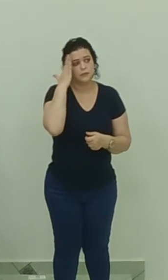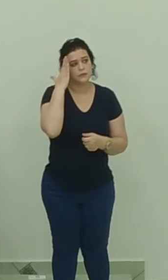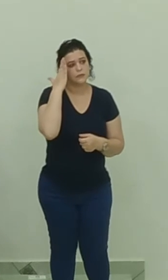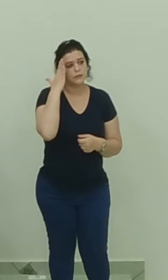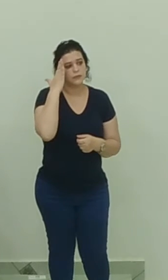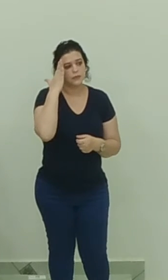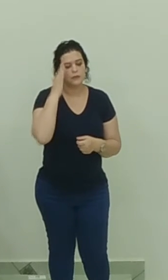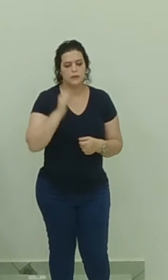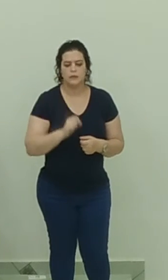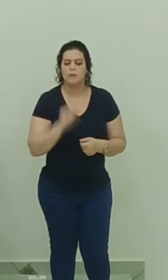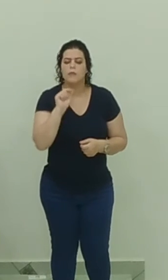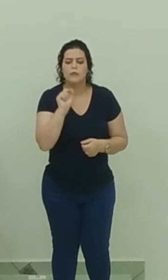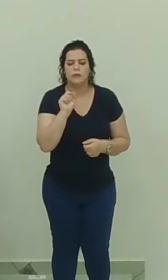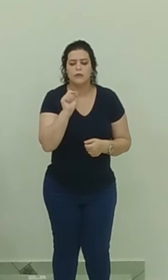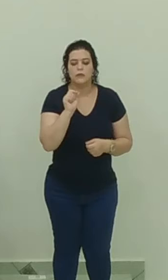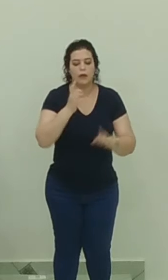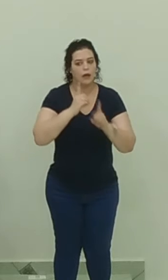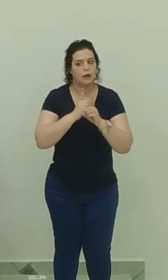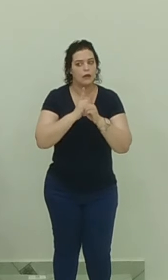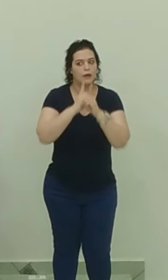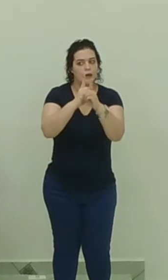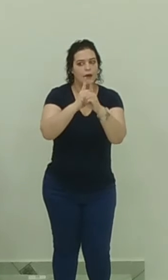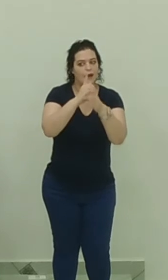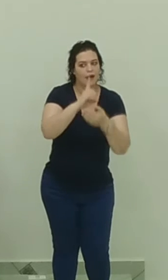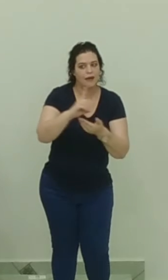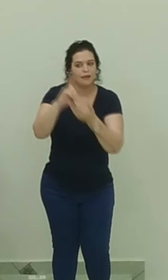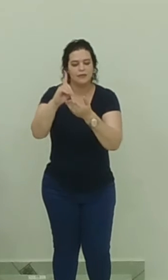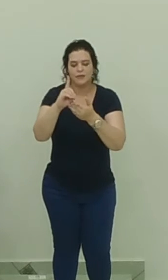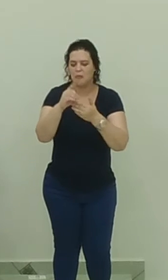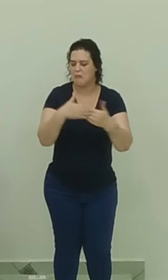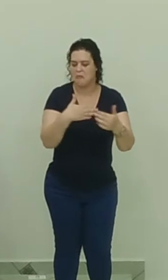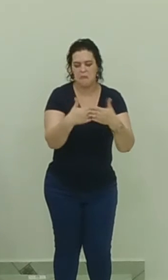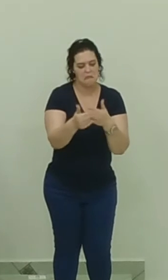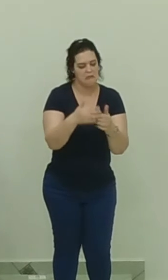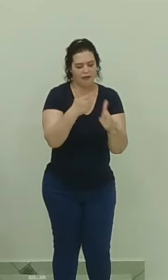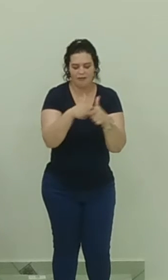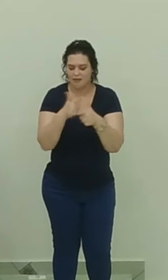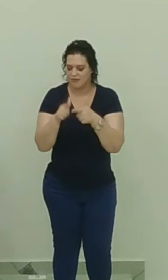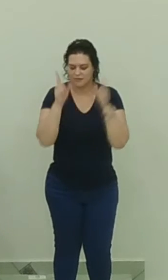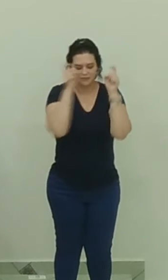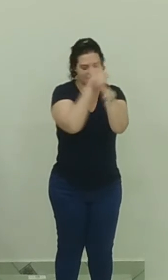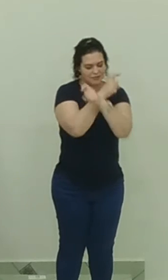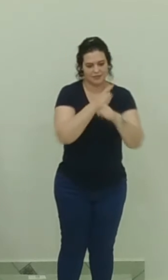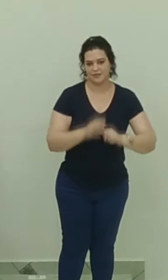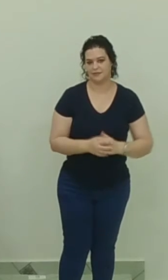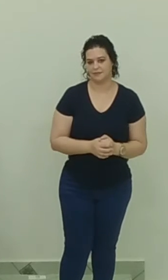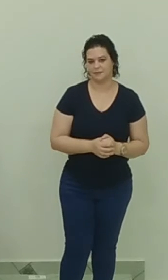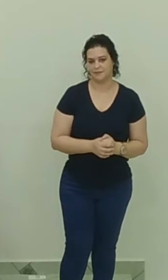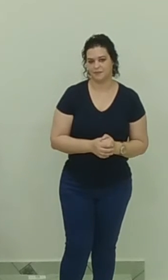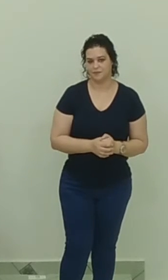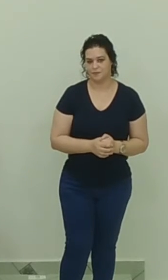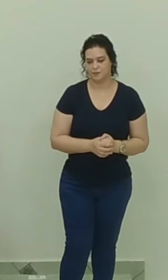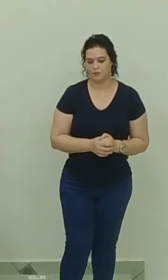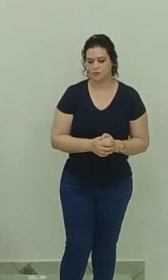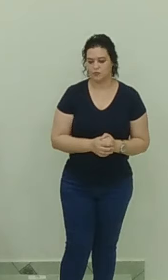para seguir a Deus na dificuldade. E um outro objetivo, o